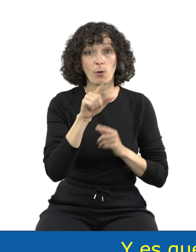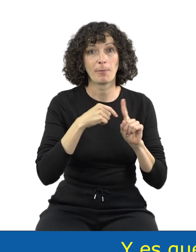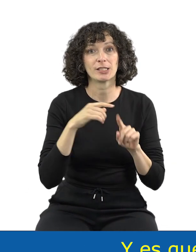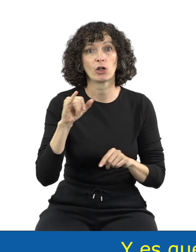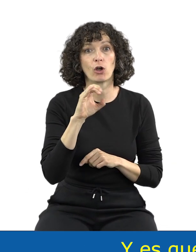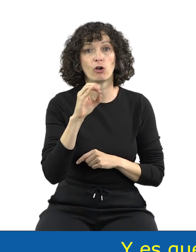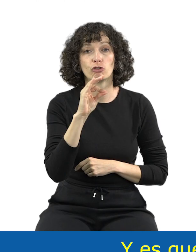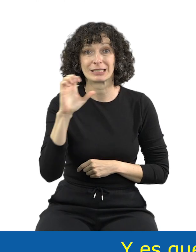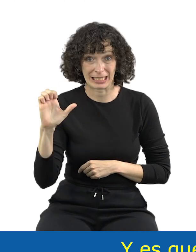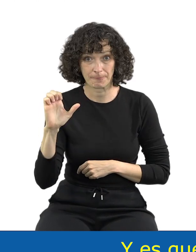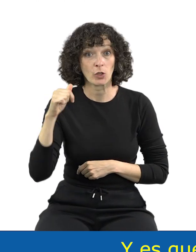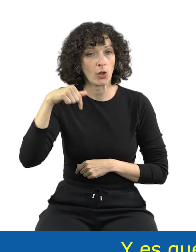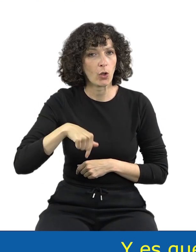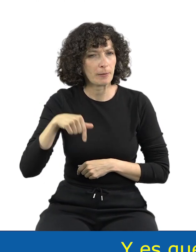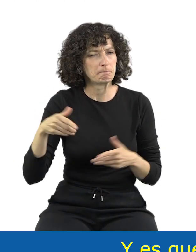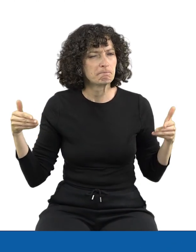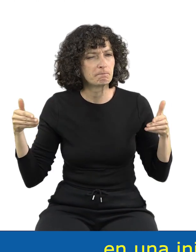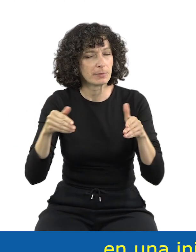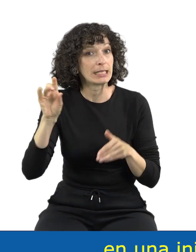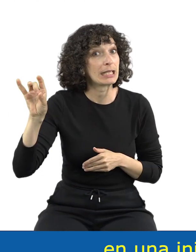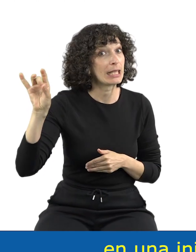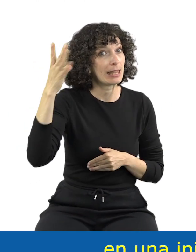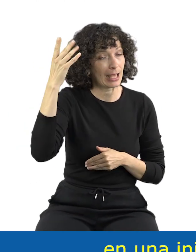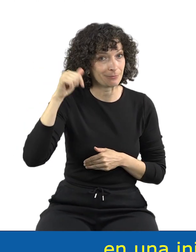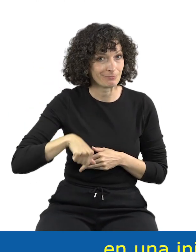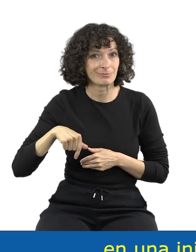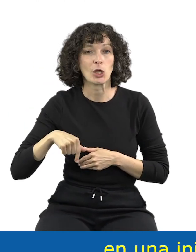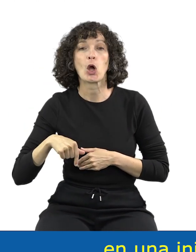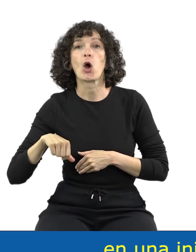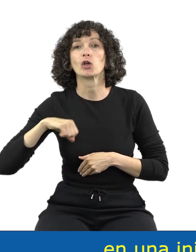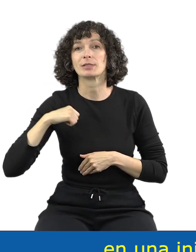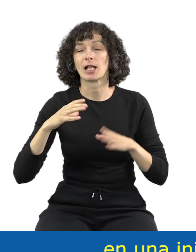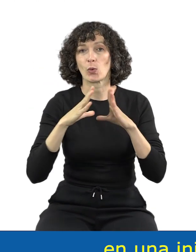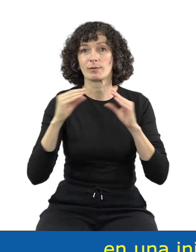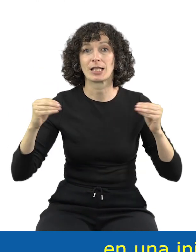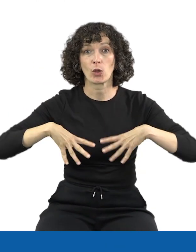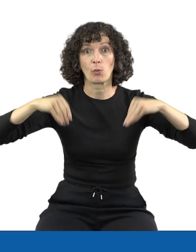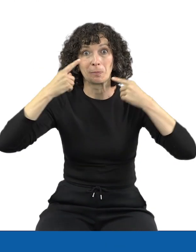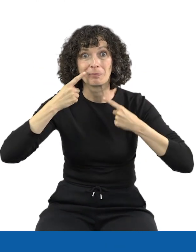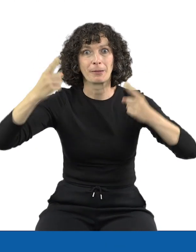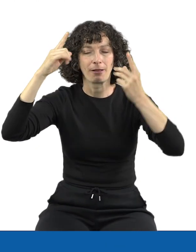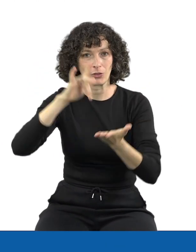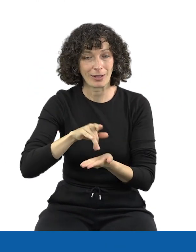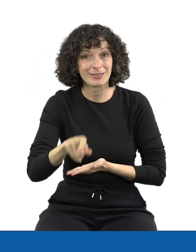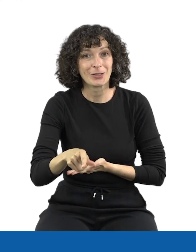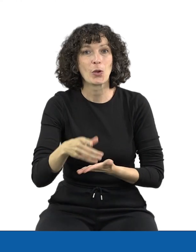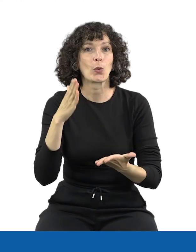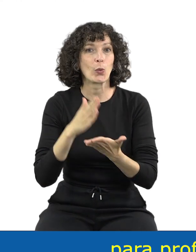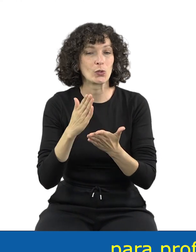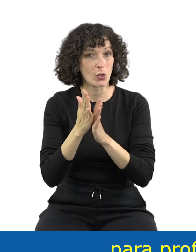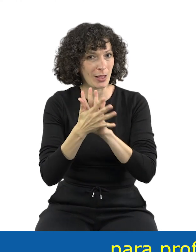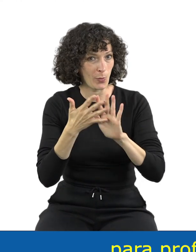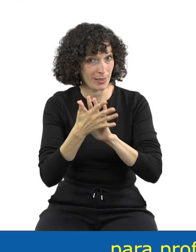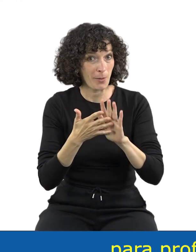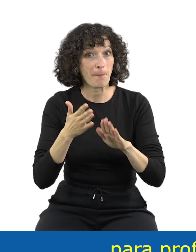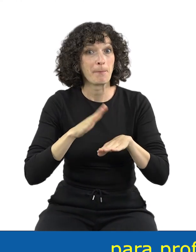López. Y es que hoy les decíamos que nos vamos a detener en una iniciativa pionera en el Hospital Universitario de Burgos. Ese primer curso de lengua de signos